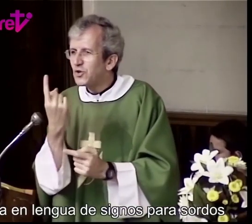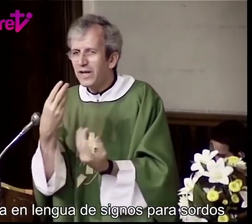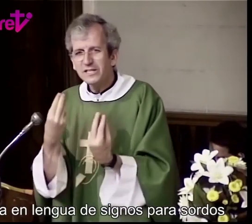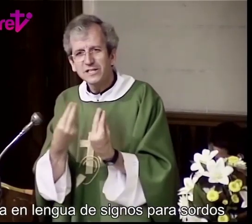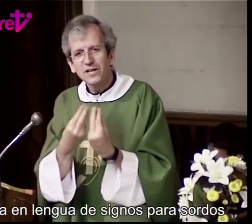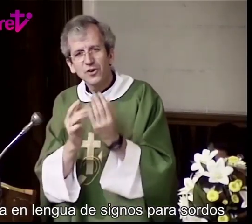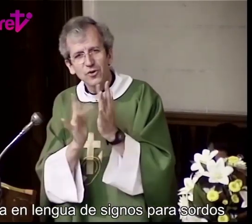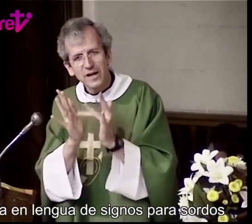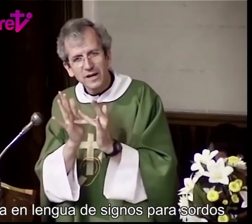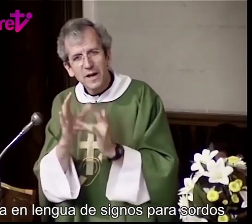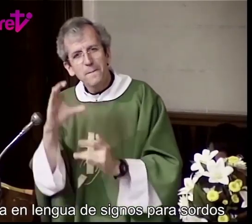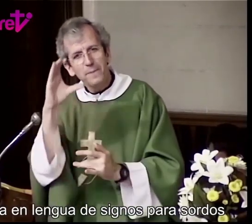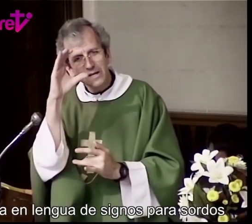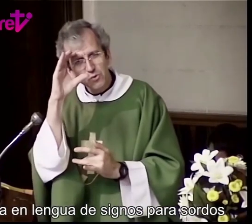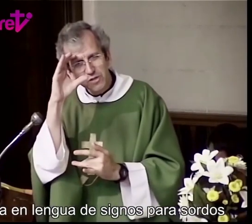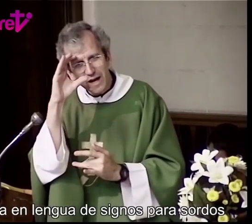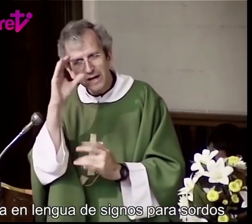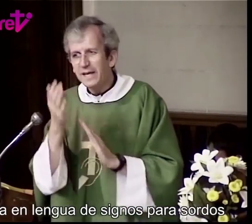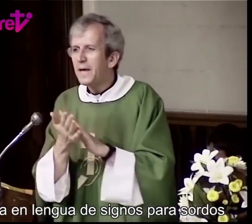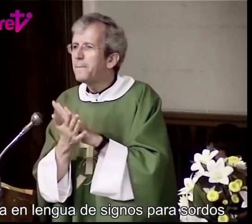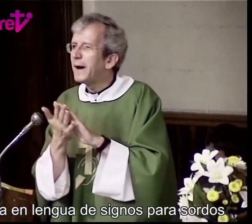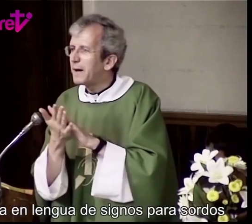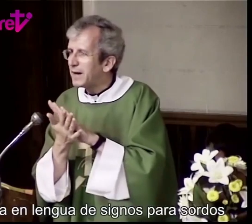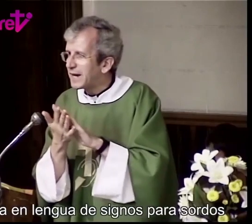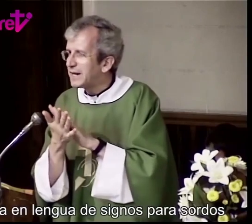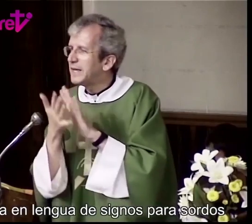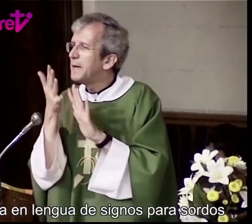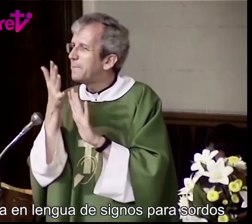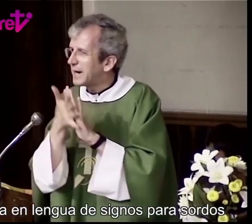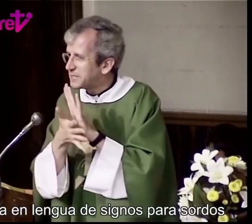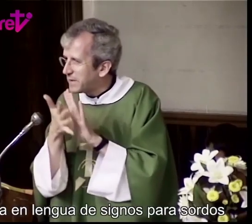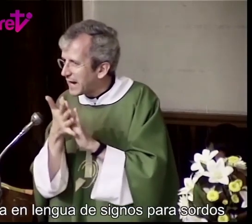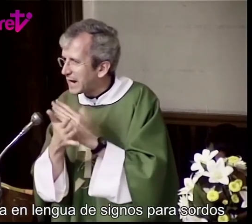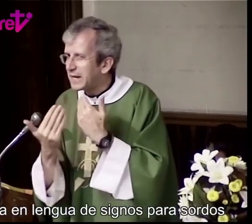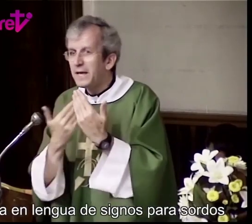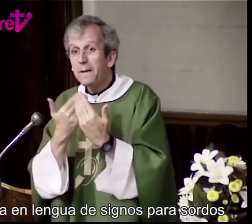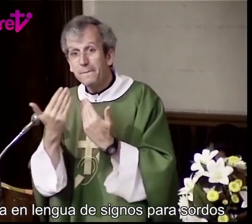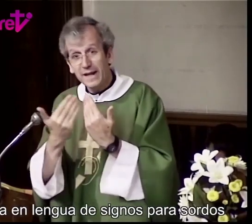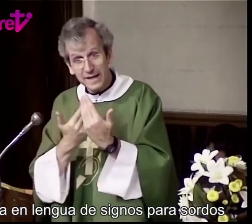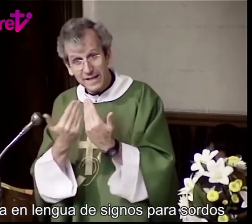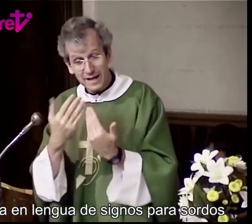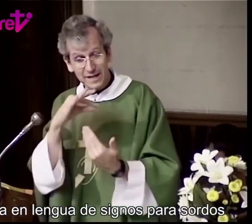solas con él, para escucharle, para hablarle, para explicarle, para tratarle en